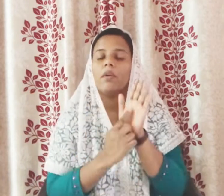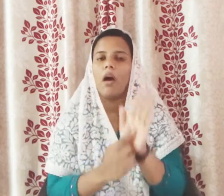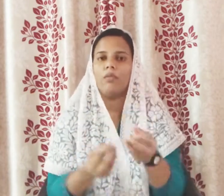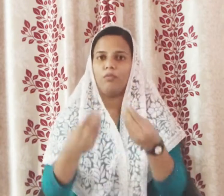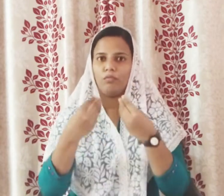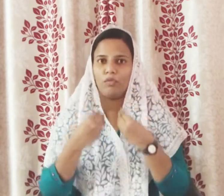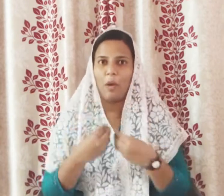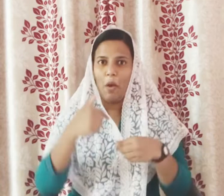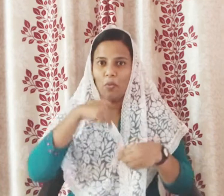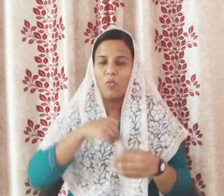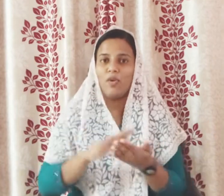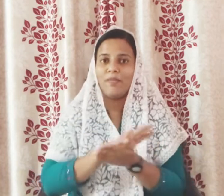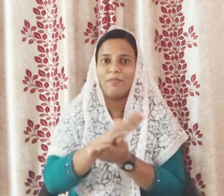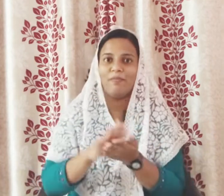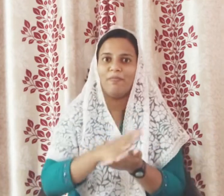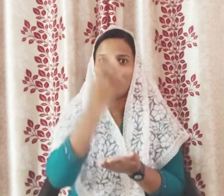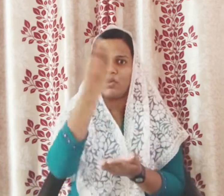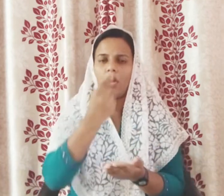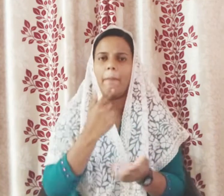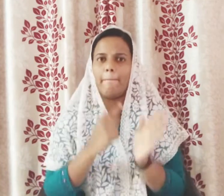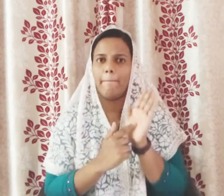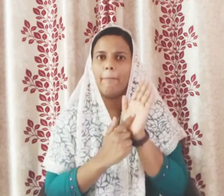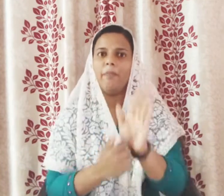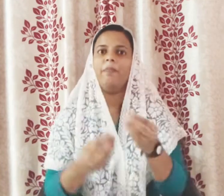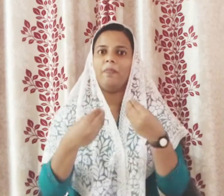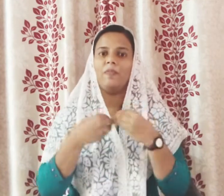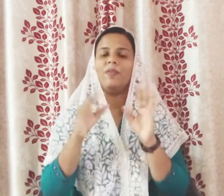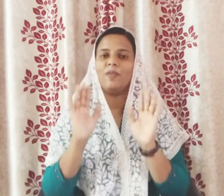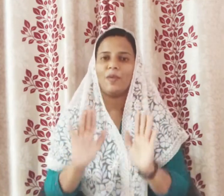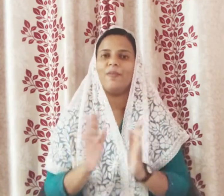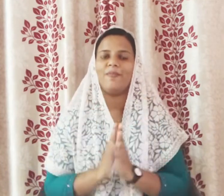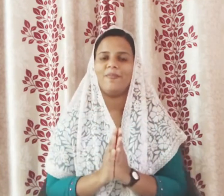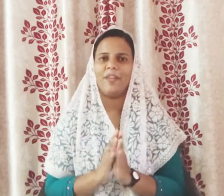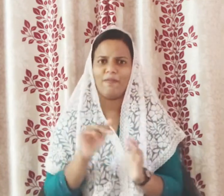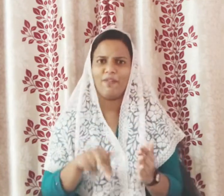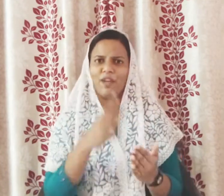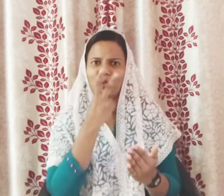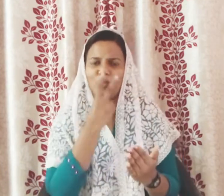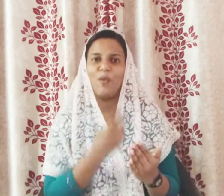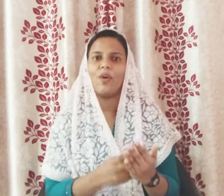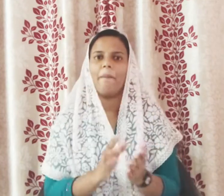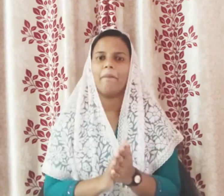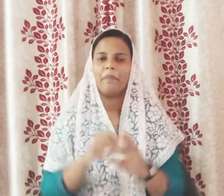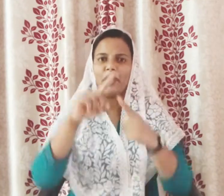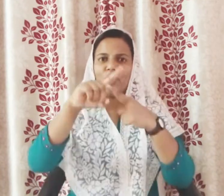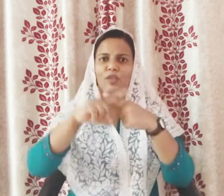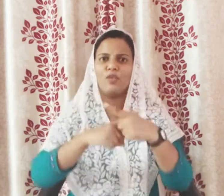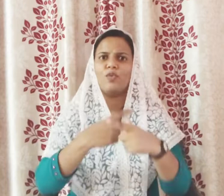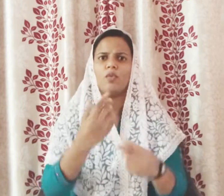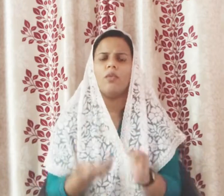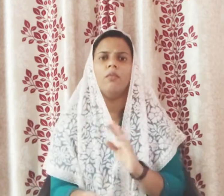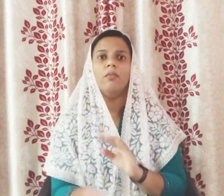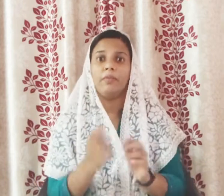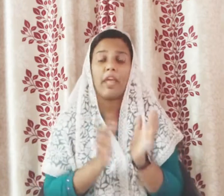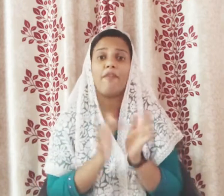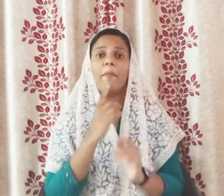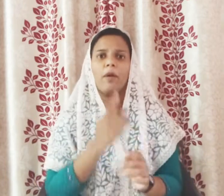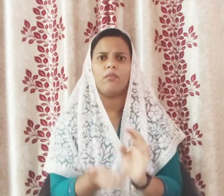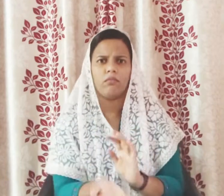അല്ലെങ്കിൽ നമ്മളിൽ വസിക്കുന്ന പരിശുദ്ധാത്മാവ് നമുക്ക് വെളിപ്പെടുത്തി തരും. ഇവിടോട്ട് നോക്കിക്കേ. അപ്പം യഹോവ യോശുവയുടെ അരുളി ചെയ്ത്, എഴുന്നേൽക്കുക, നീ